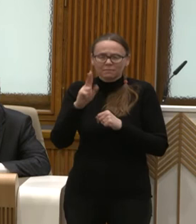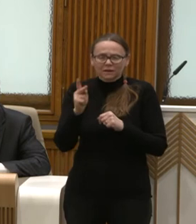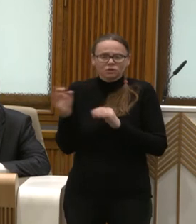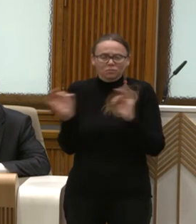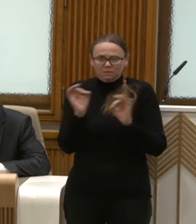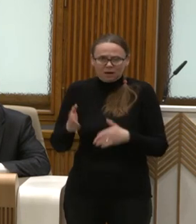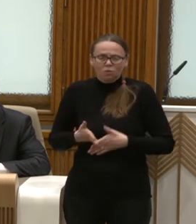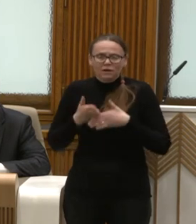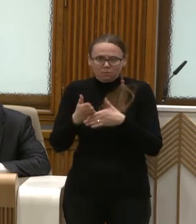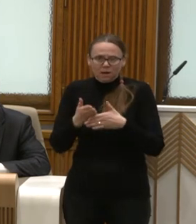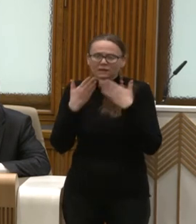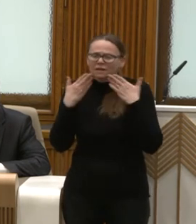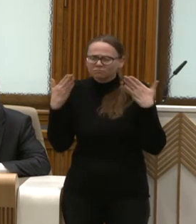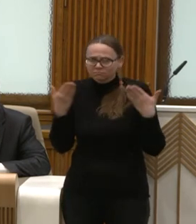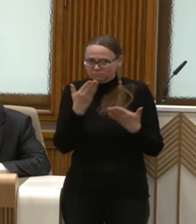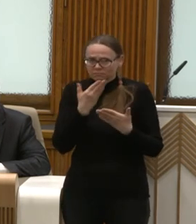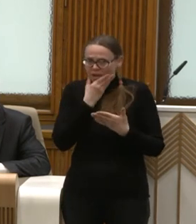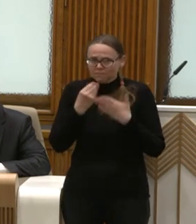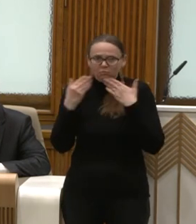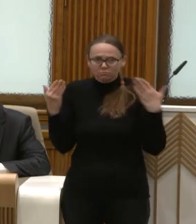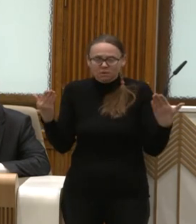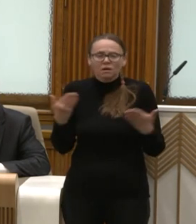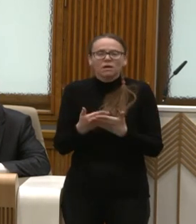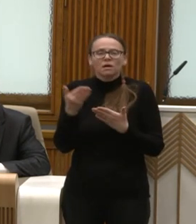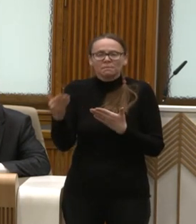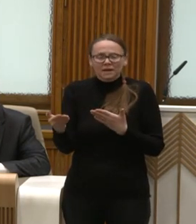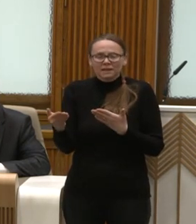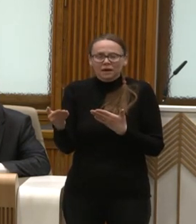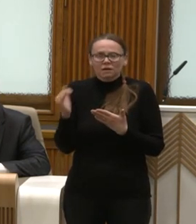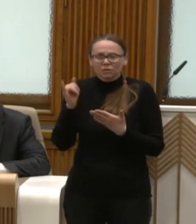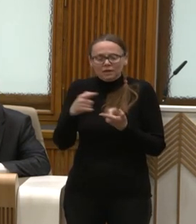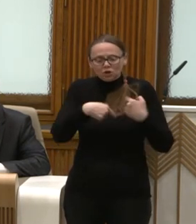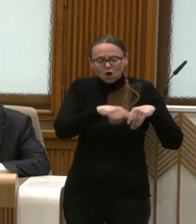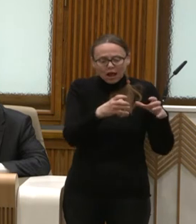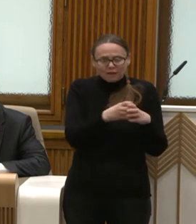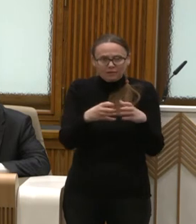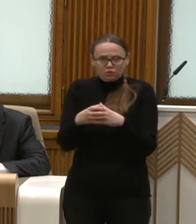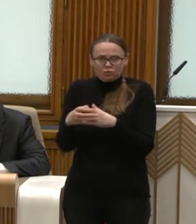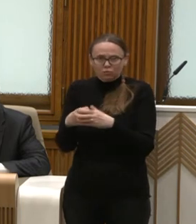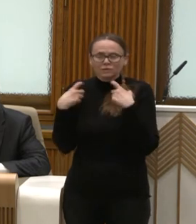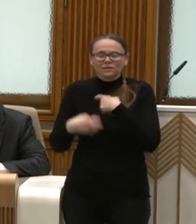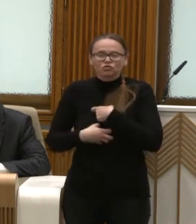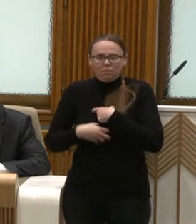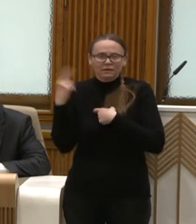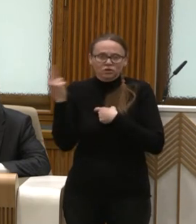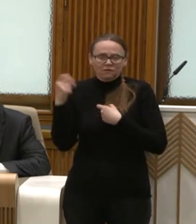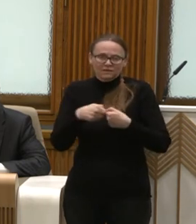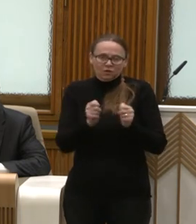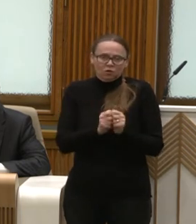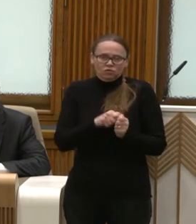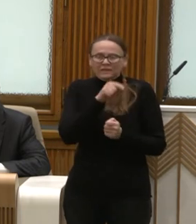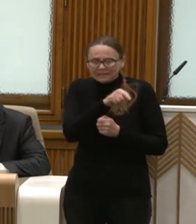Vsem se lepo zahvaljujemo, predlagamo pa, da so vseeno lokalne skupnosti, ne, župani slovenskih občin, tisti,